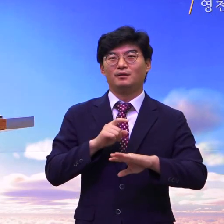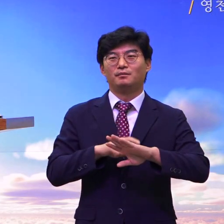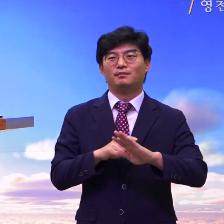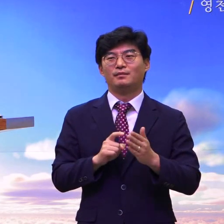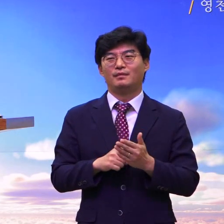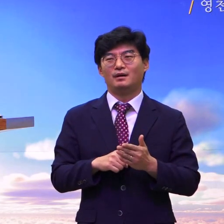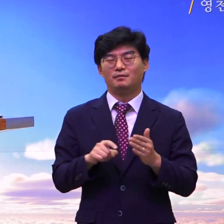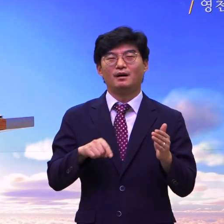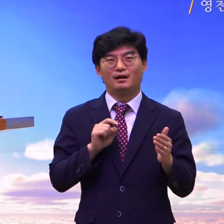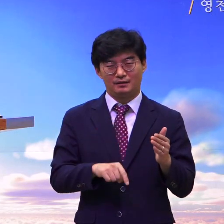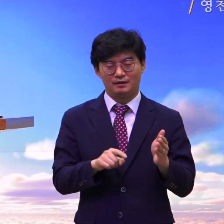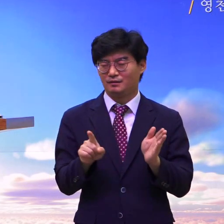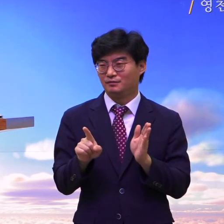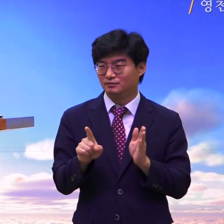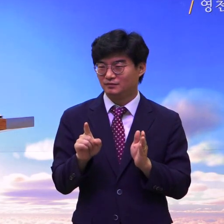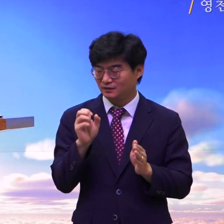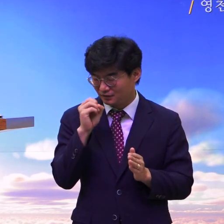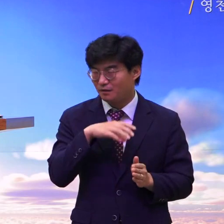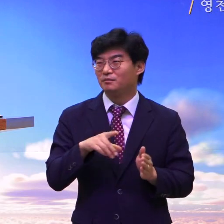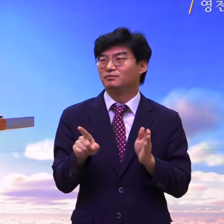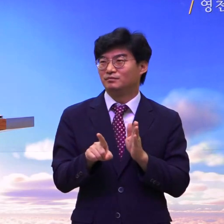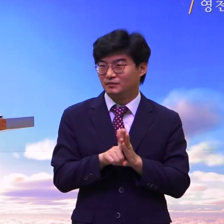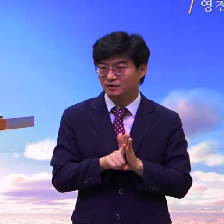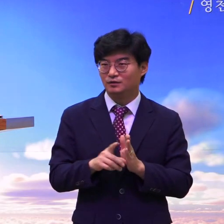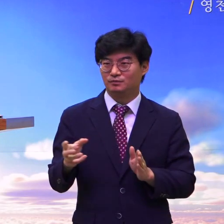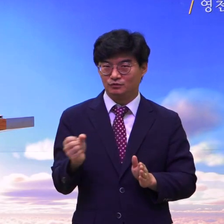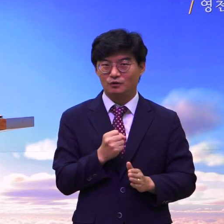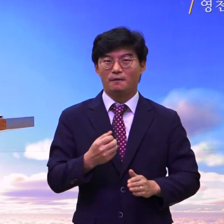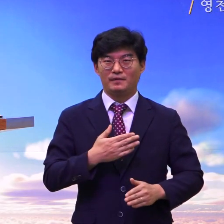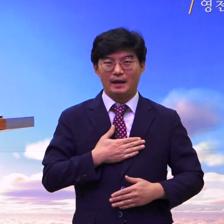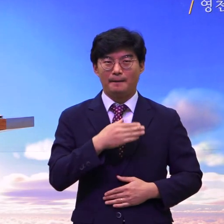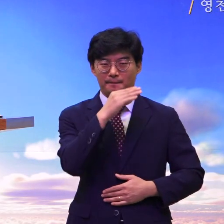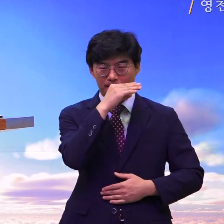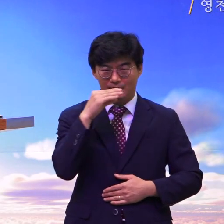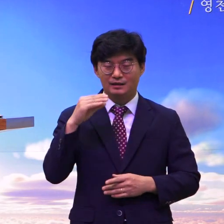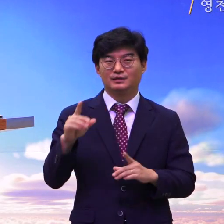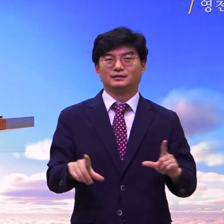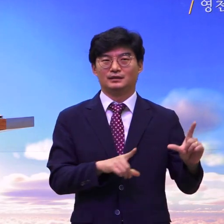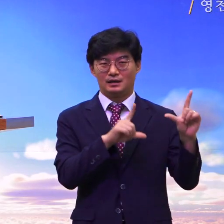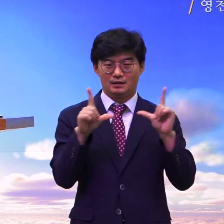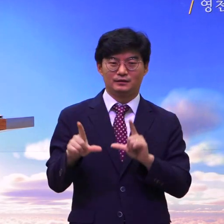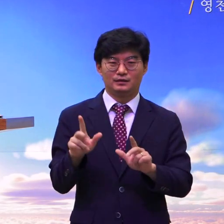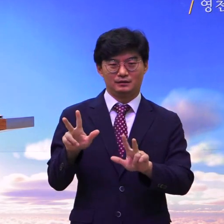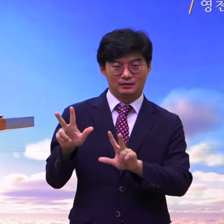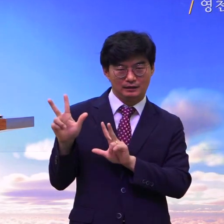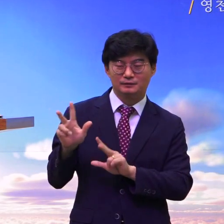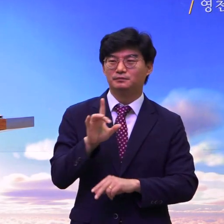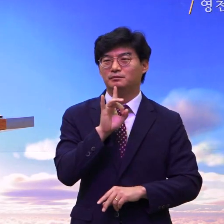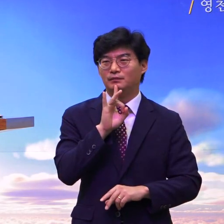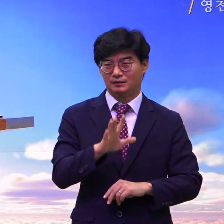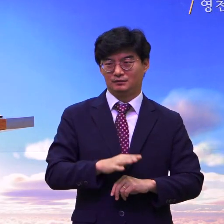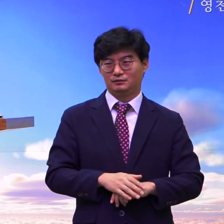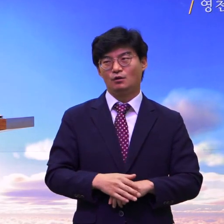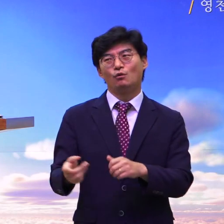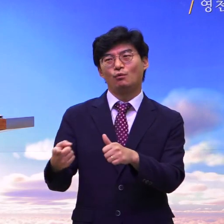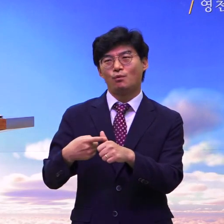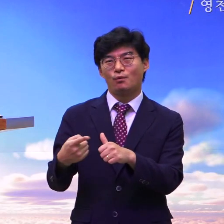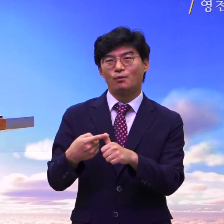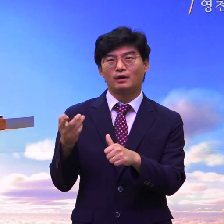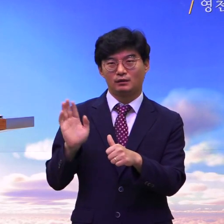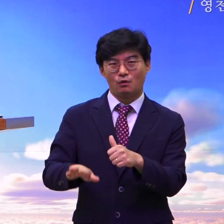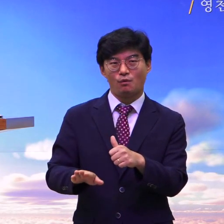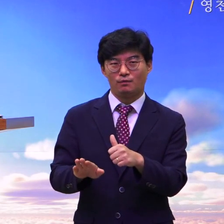마음속으로 믿음으로 제대로 사는 걸 보여주겠다. 정말 믿음으로 사는 길밖에 없구나. 그렇게 마음으로 다짐할